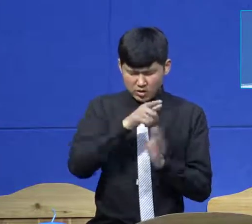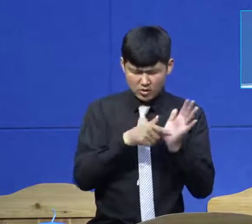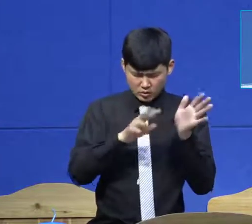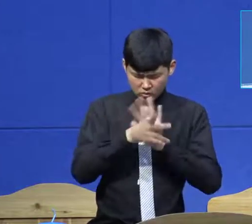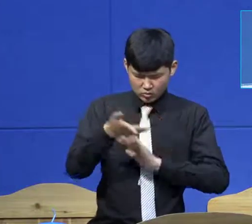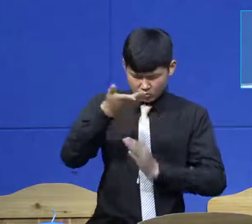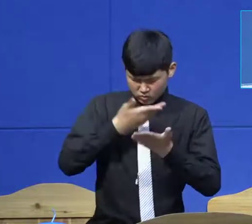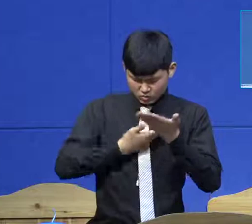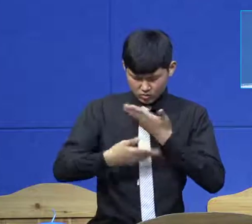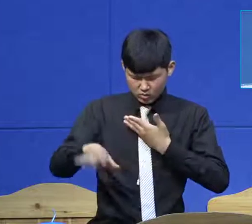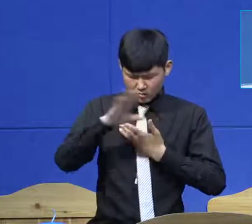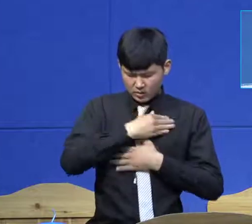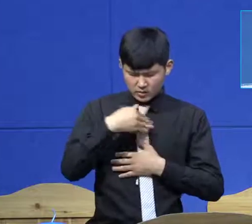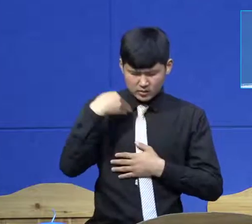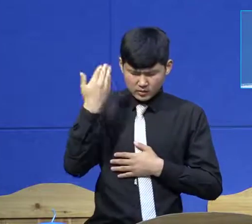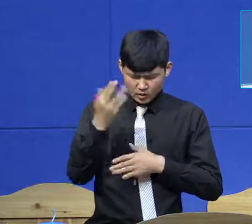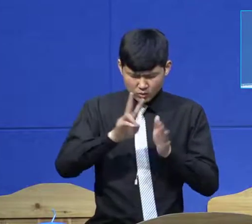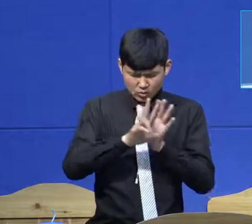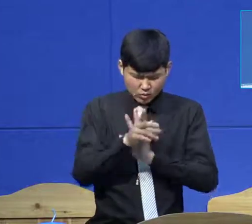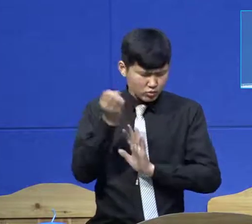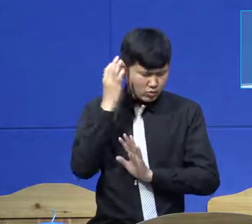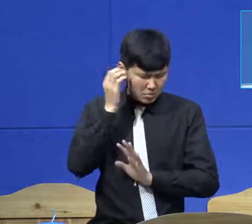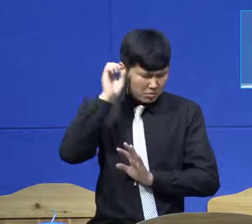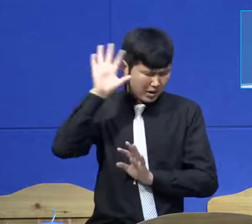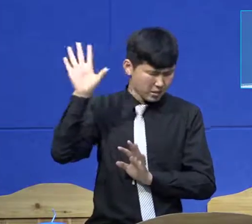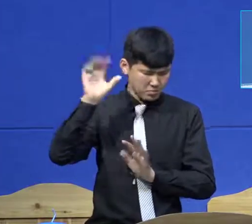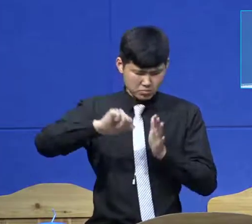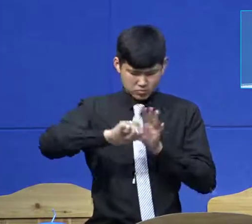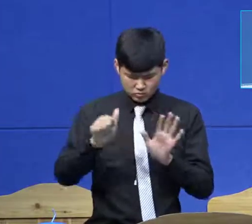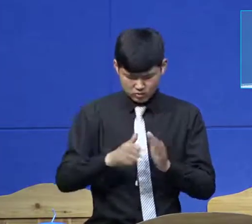өгч, бид нэр эзэн таны үгийг сонсоод мартдаг хүмүүс бас